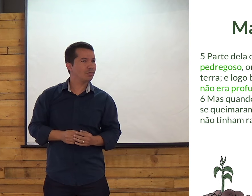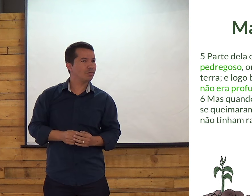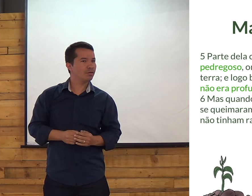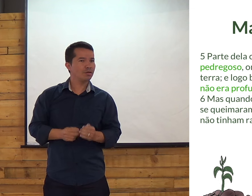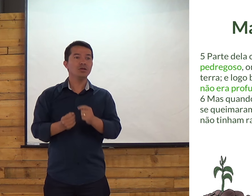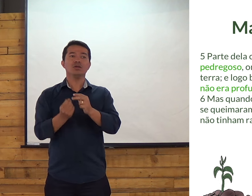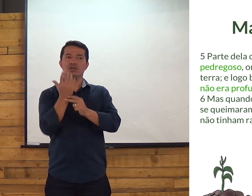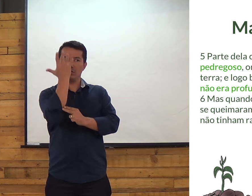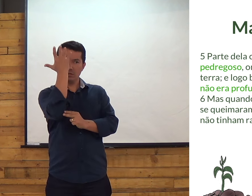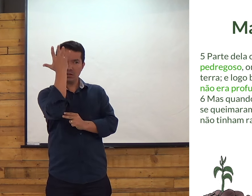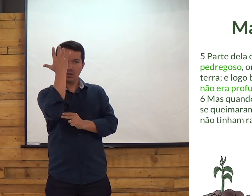morre.